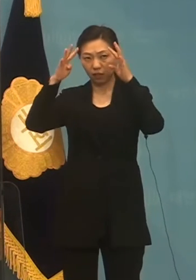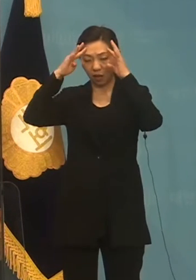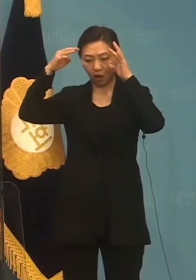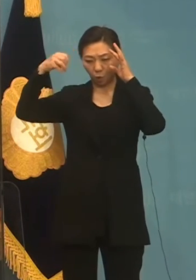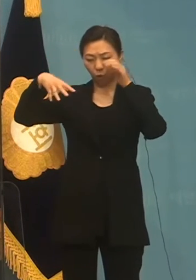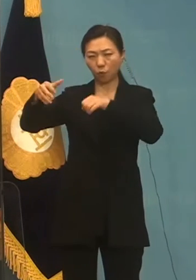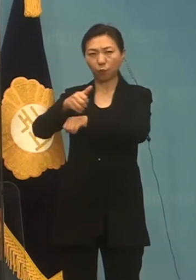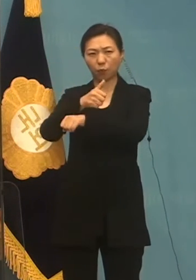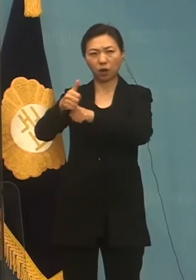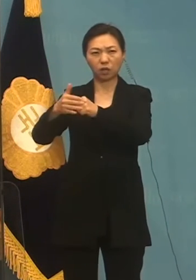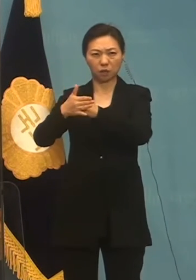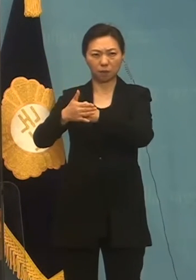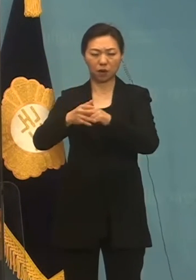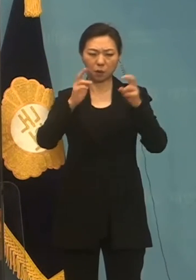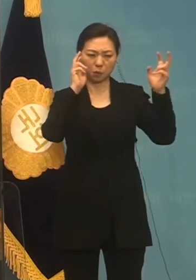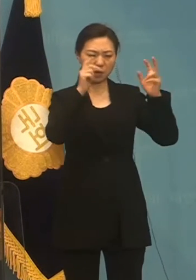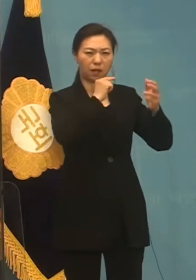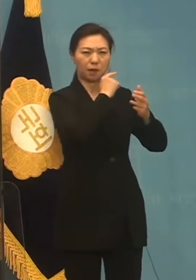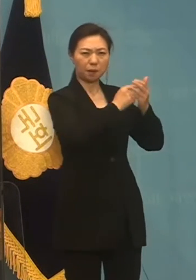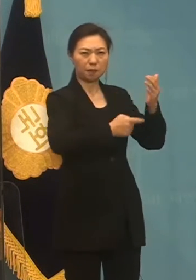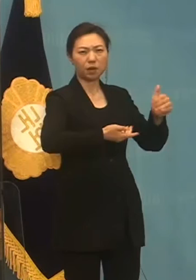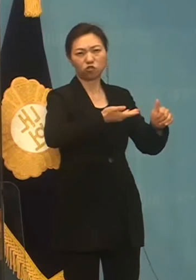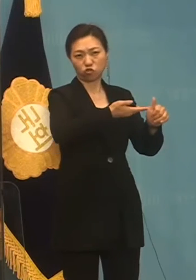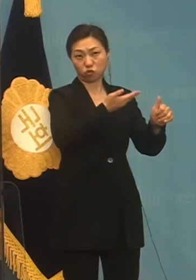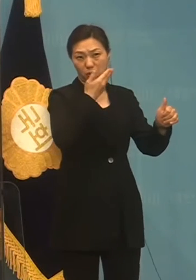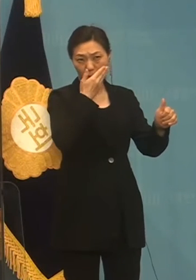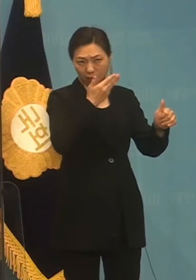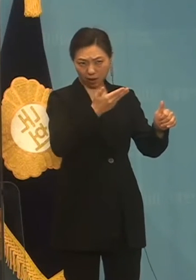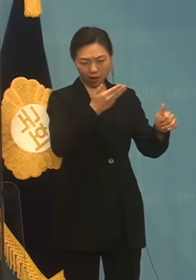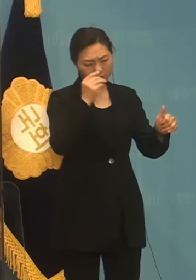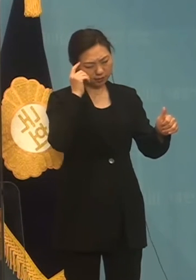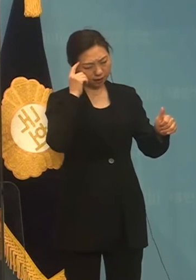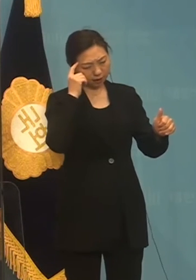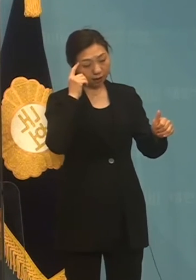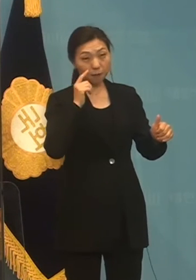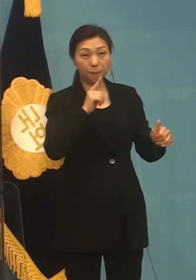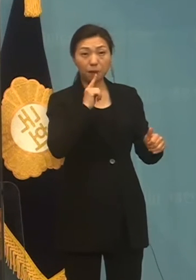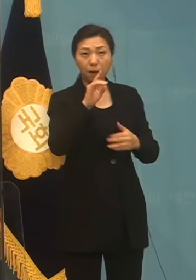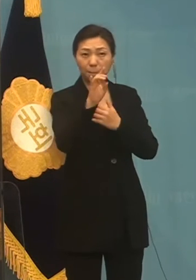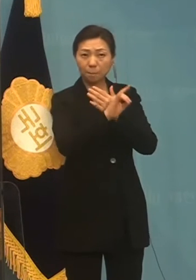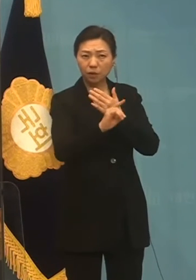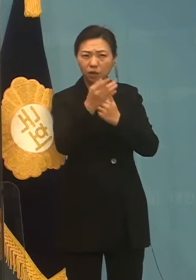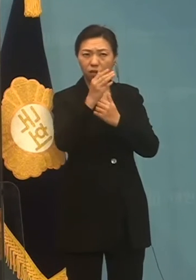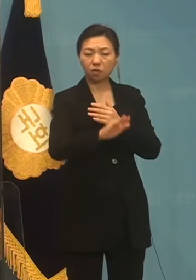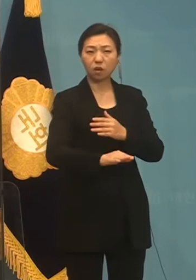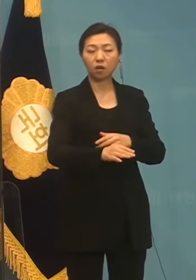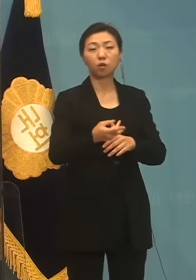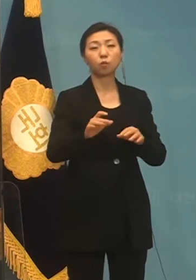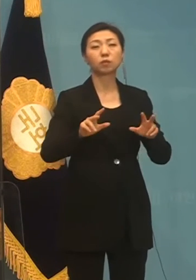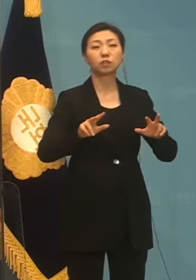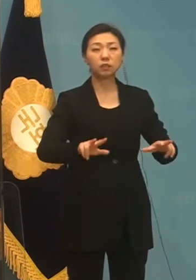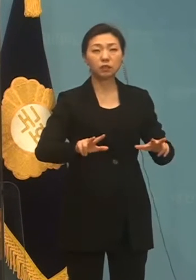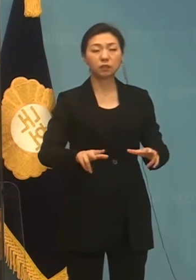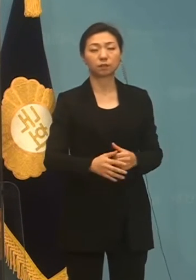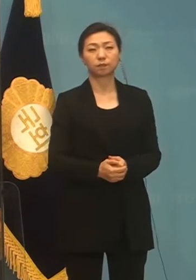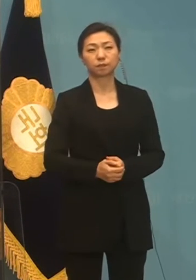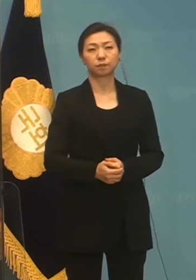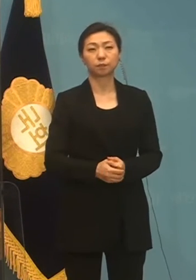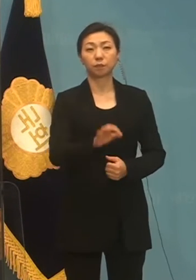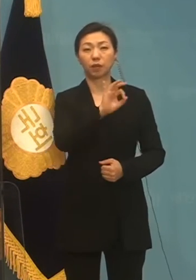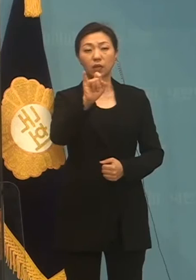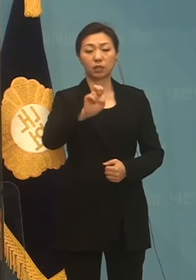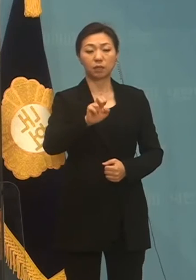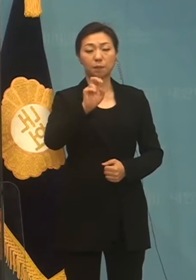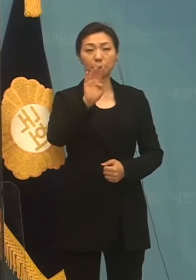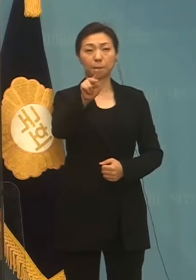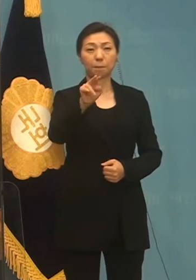회사에 누를 끼칠 수 있다는데 그렇다면 임병걸 후보자는